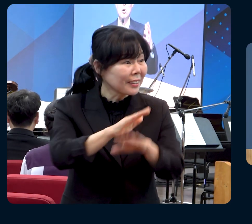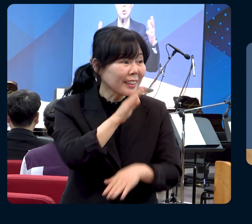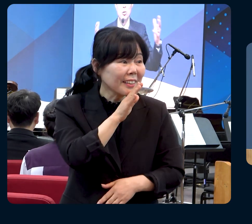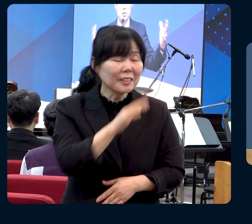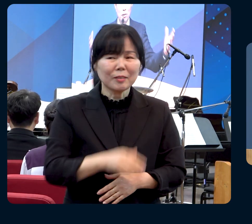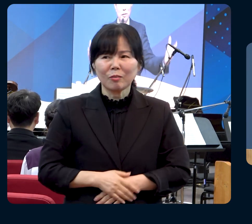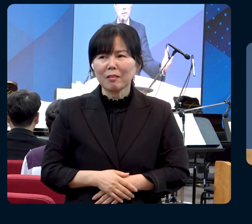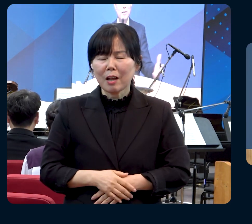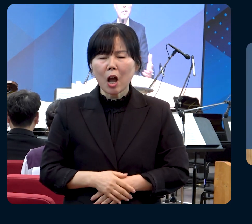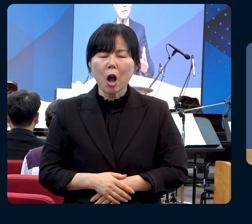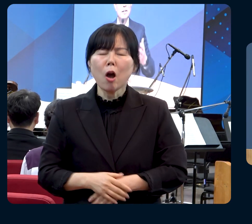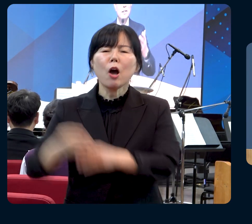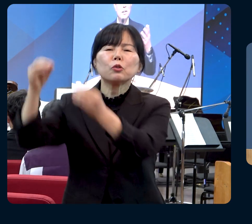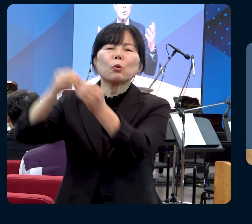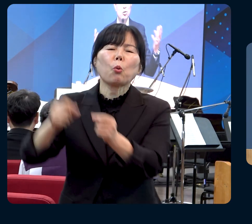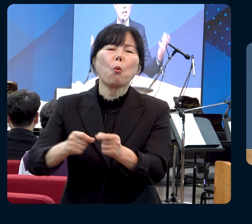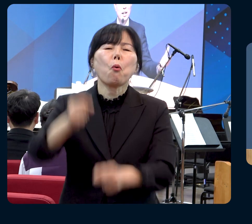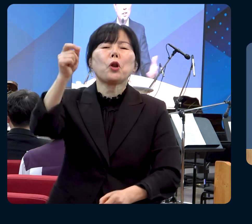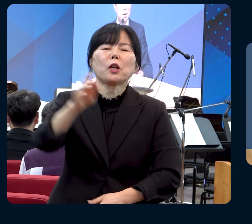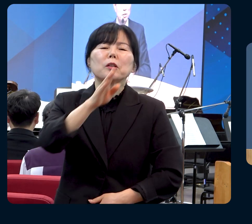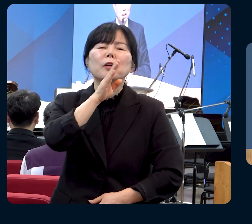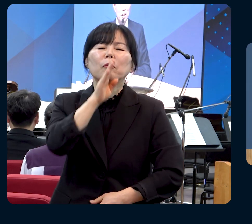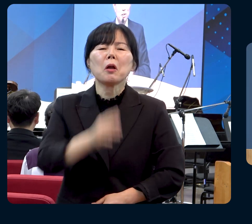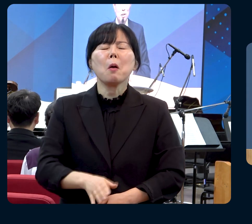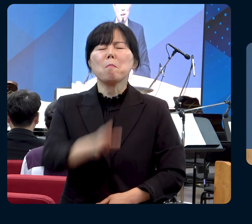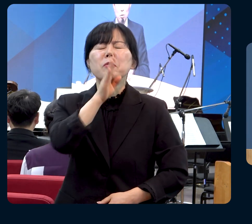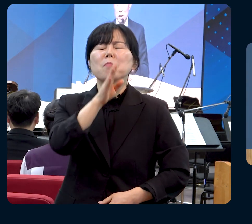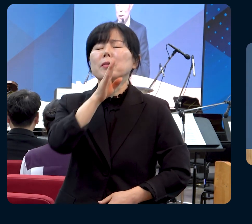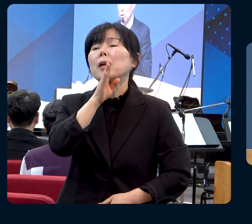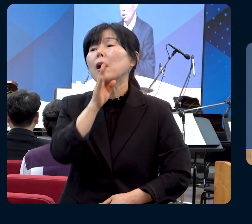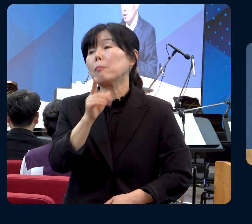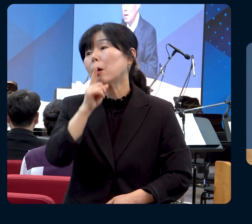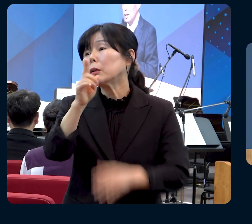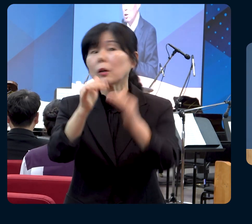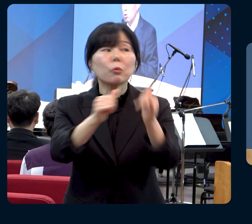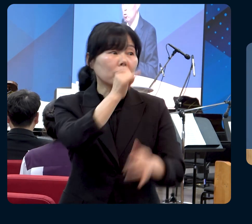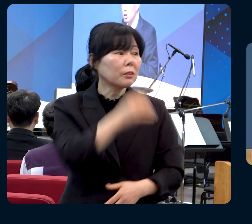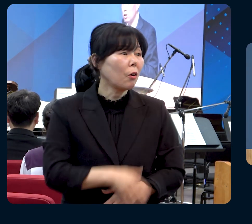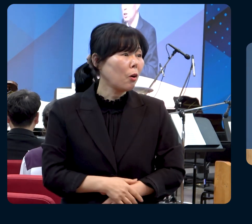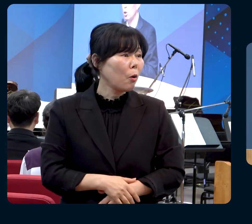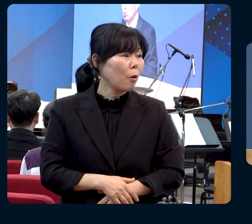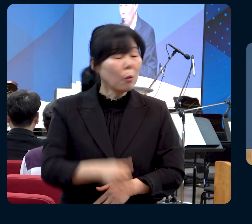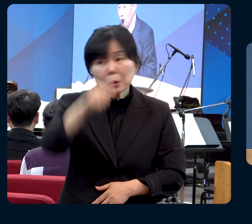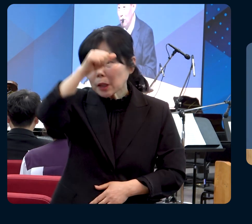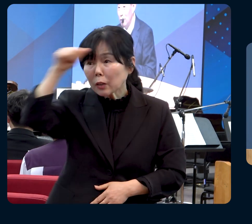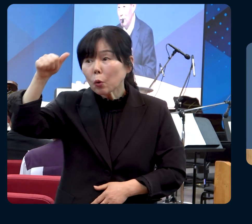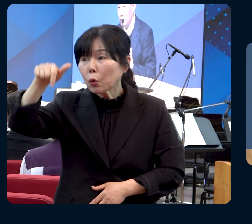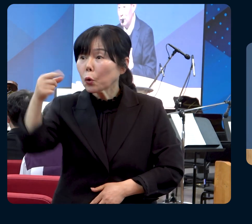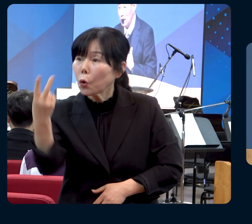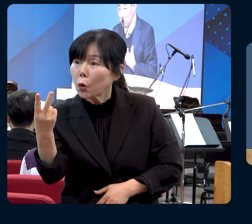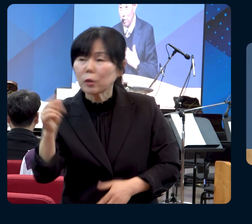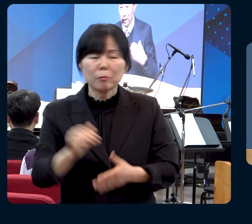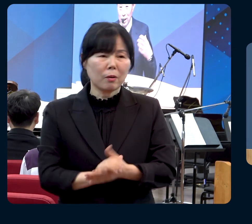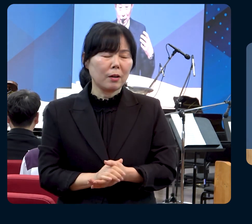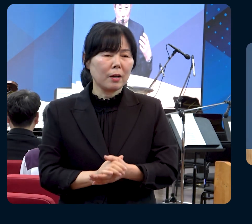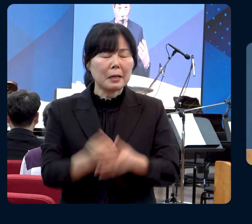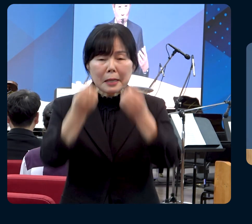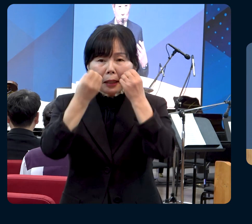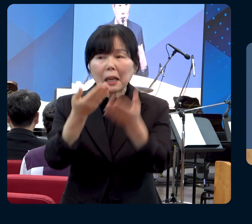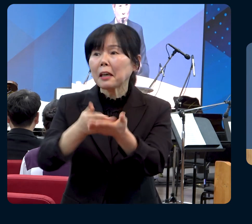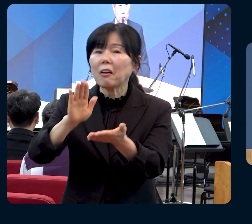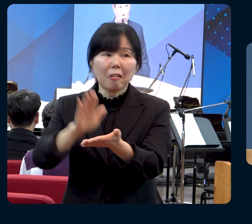그것을 또 정통성 주장하는 사람들이 있겠죠. 우리 장로교는 개혁주의적인 전통, 장로교의